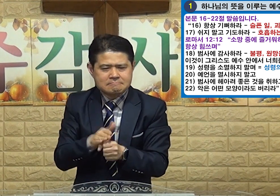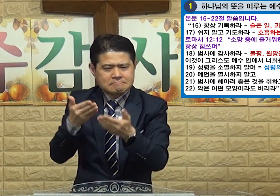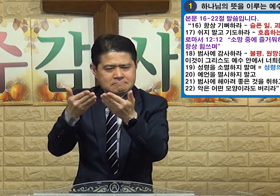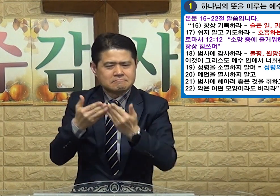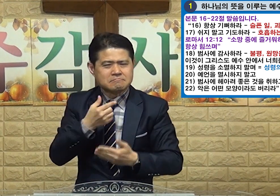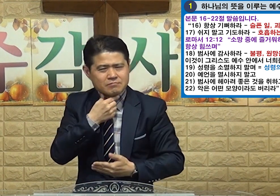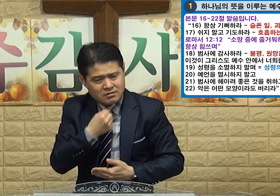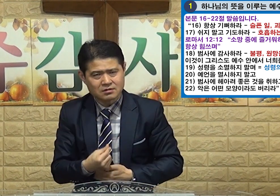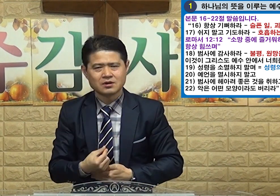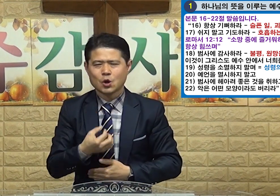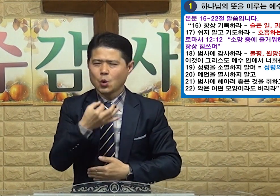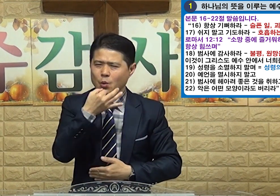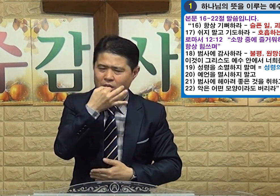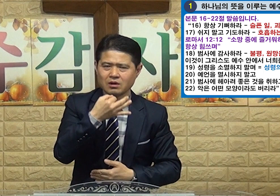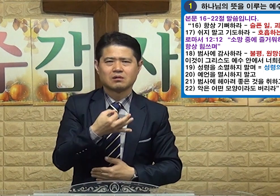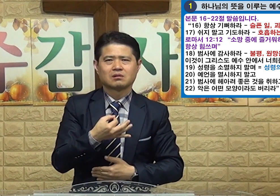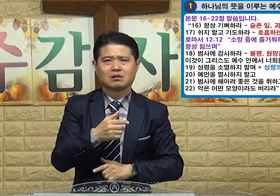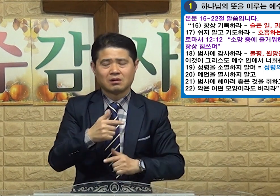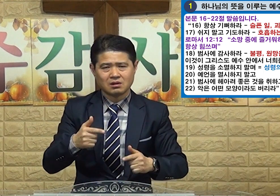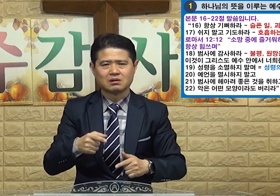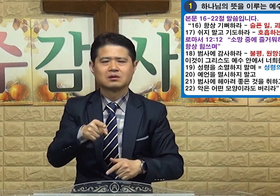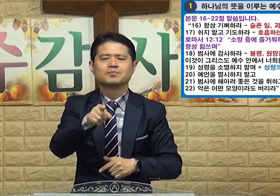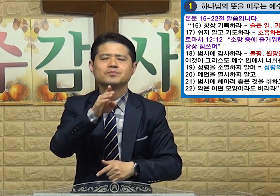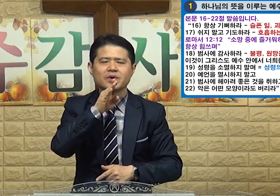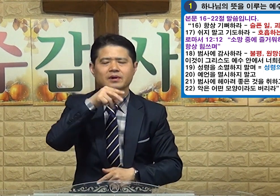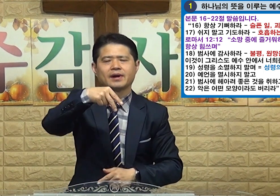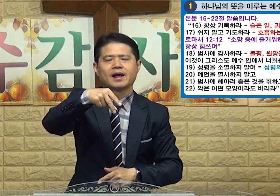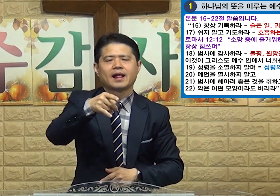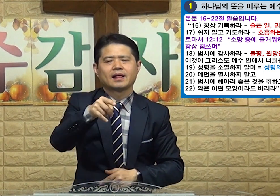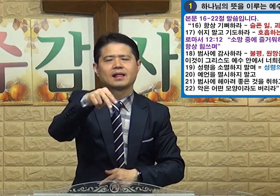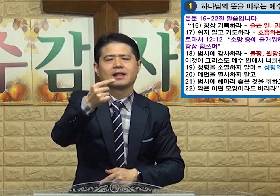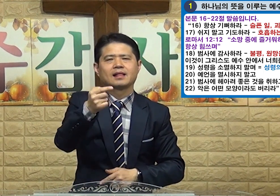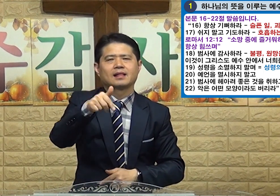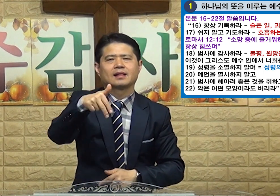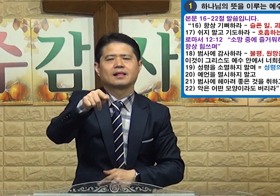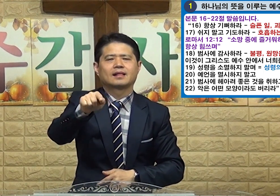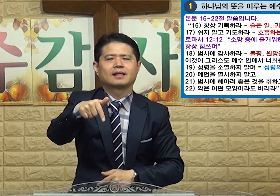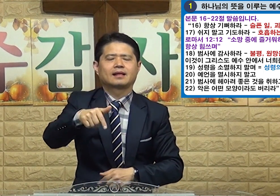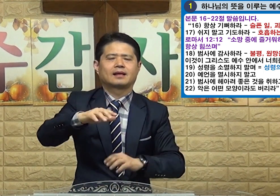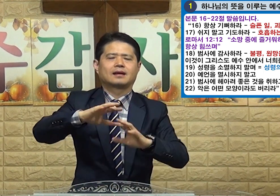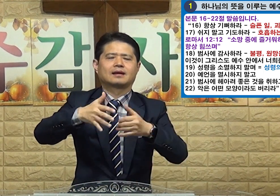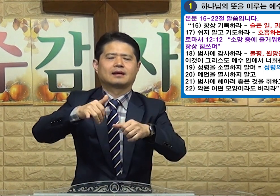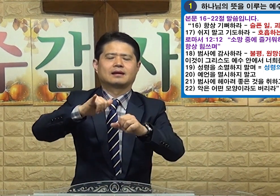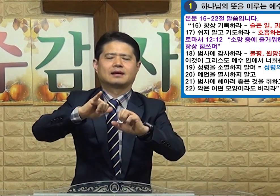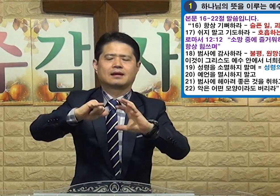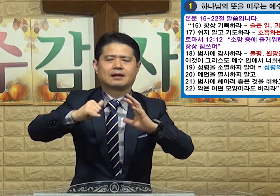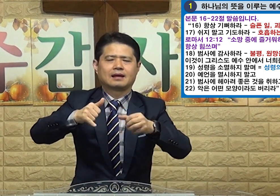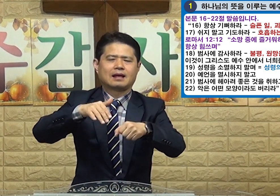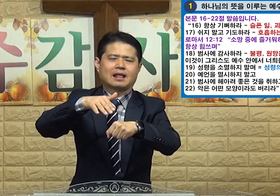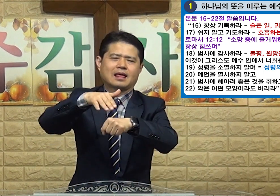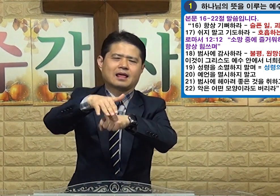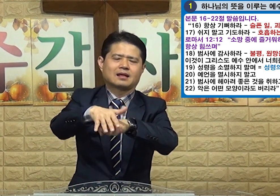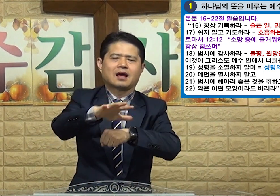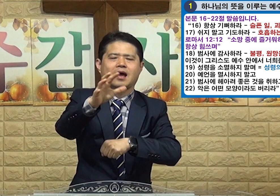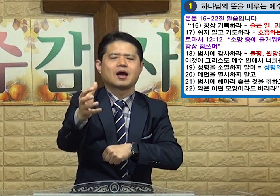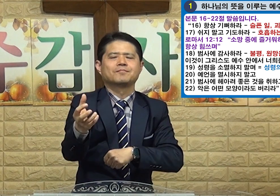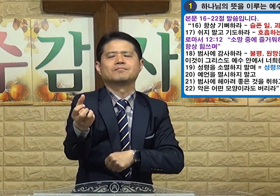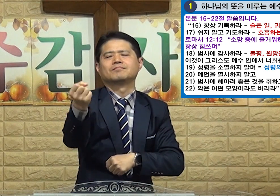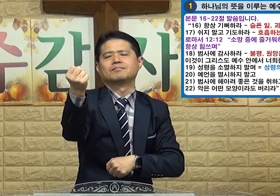높이거나 자기 자신을 사랑한다면 우리의 욕심으로 살아간다면 이거는 결국에는 세속적인